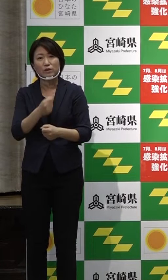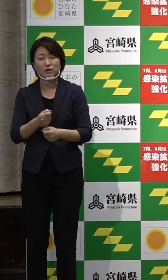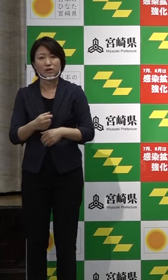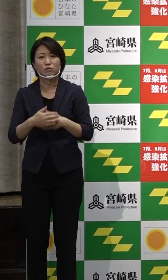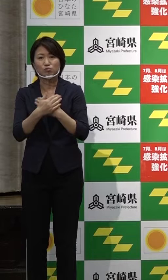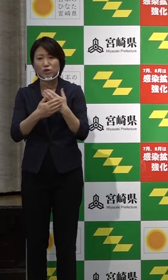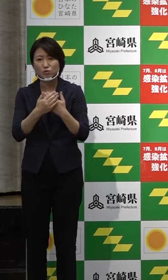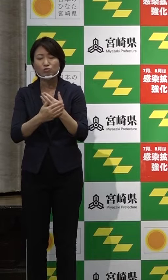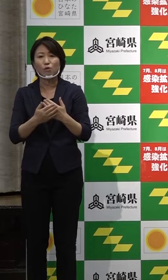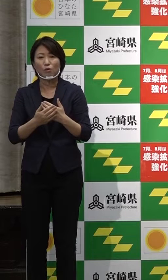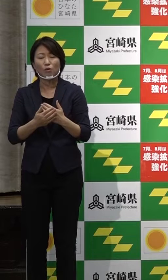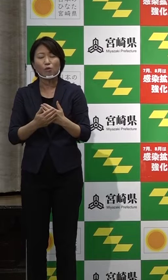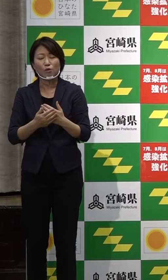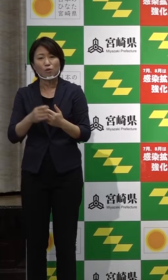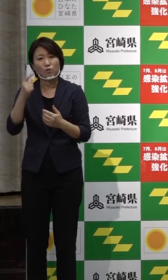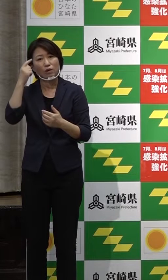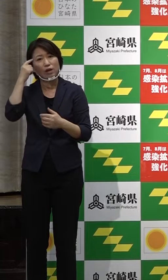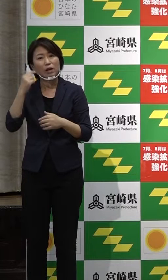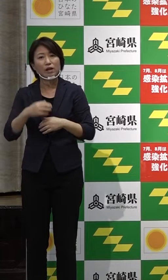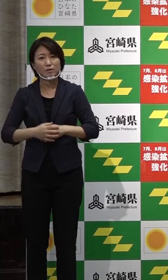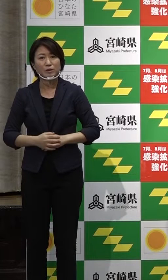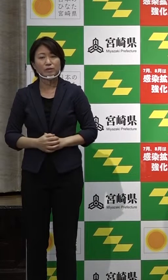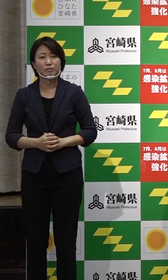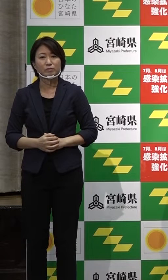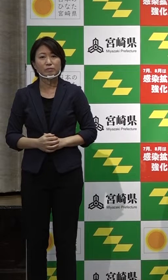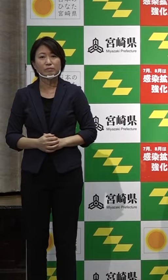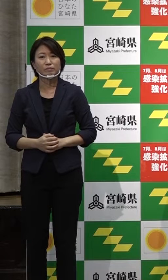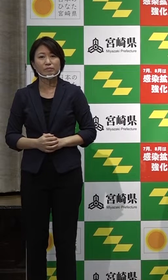重要であろうかと考えております。